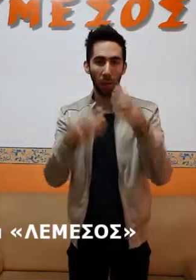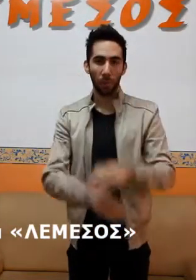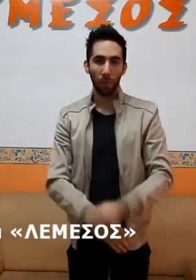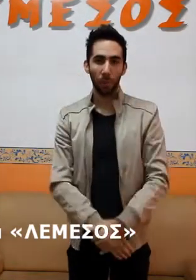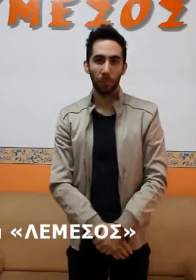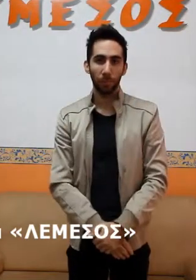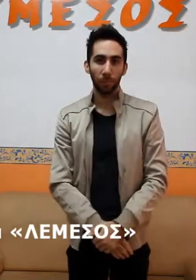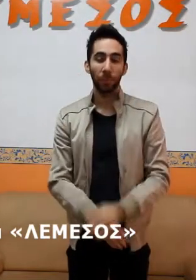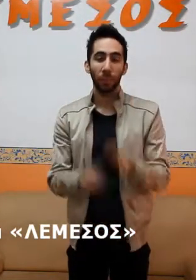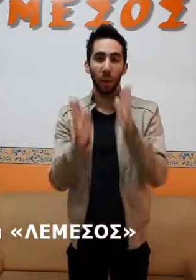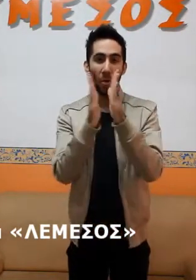19